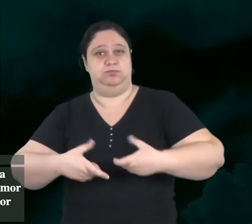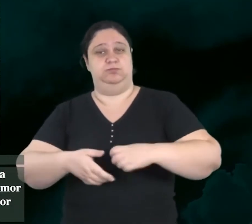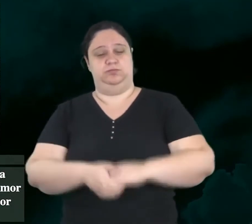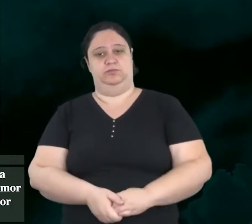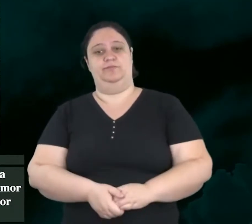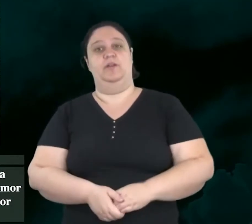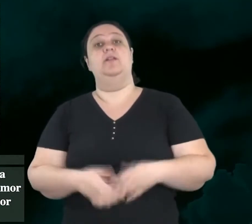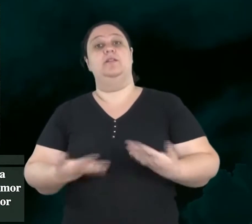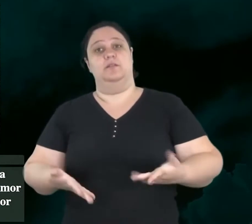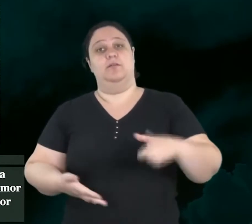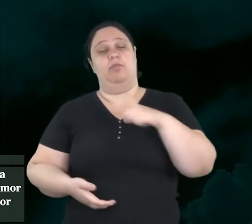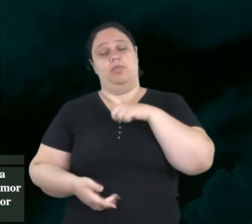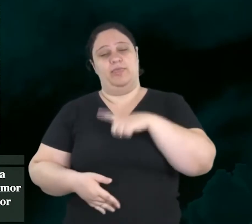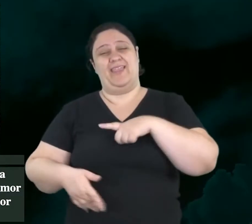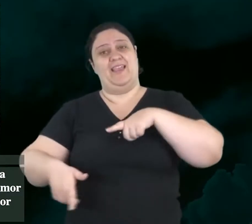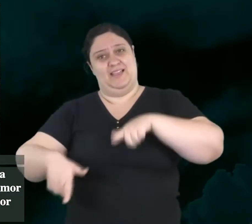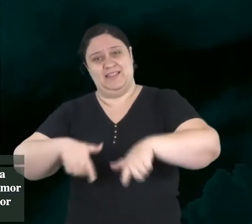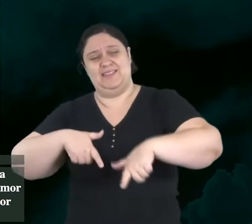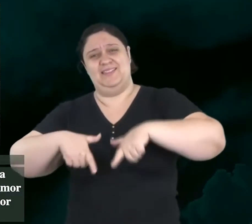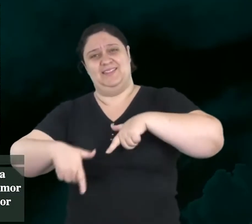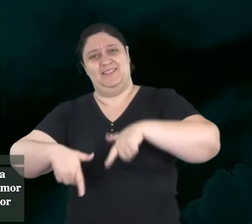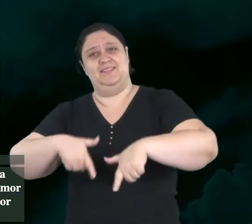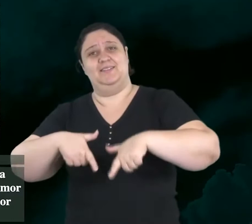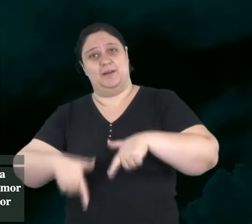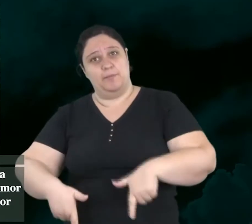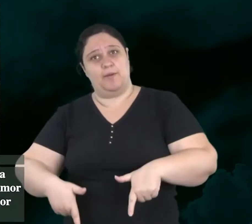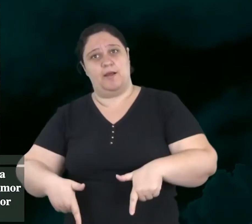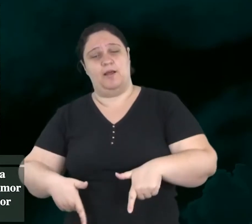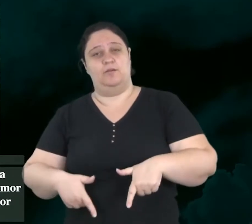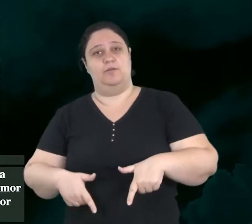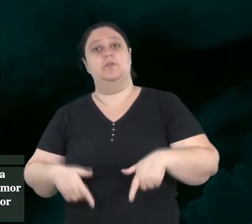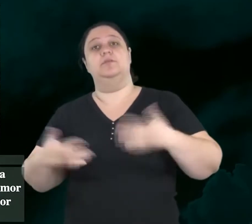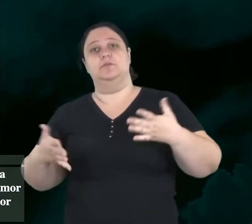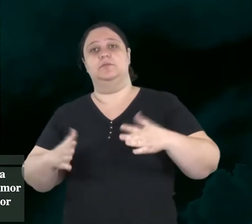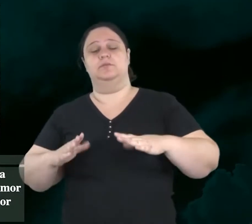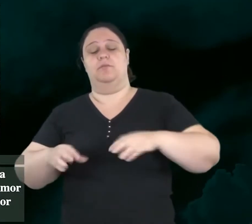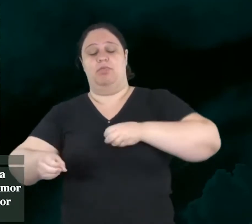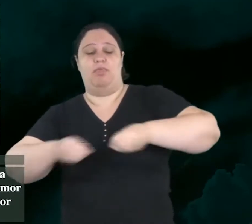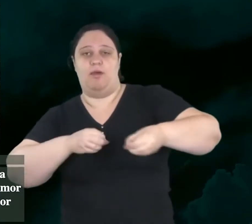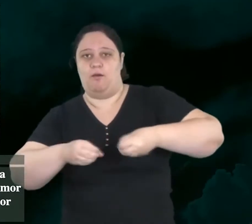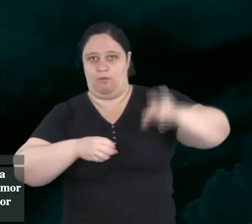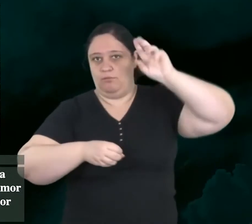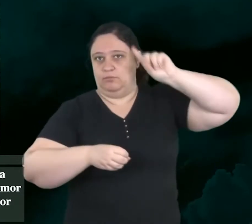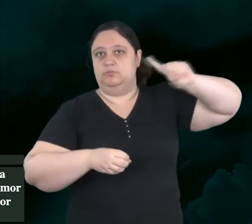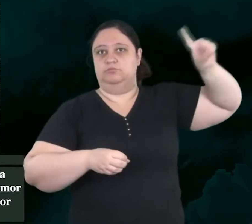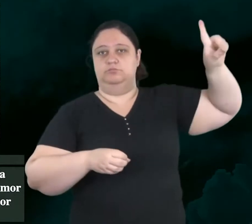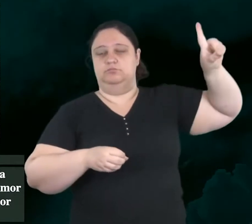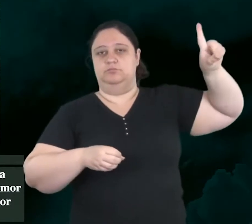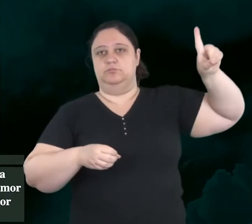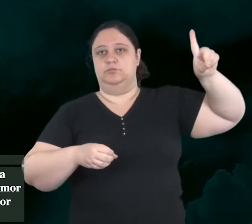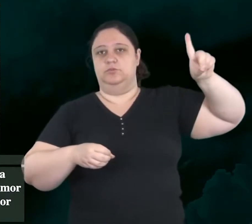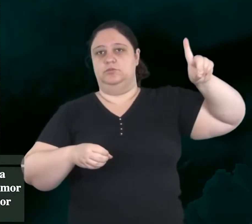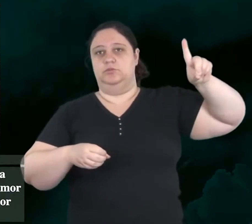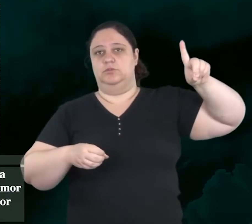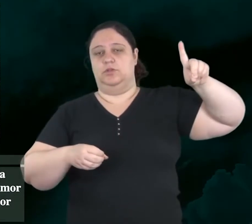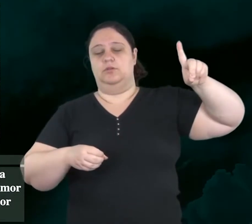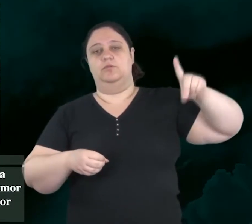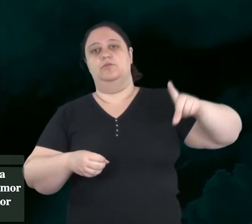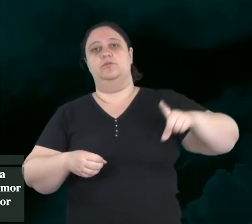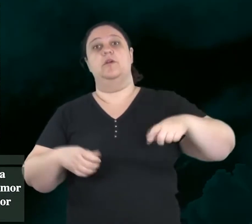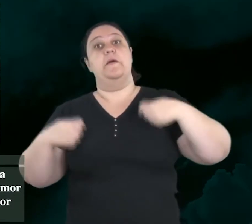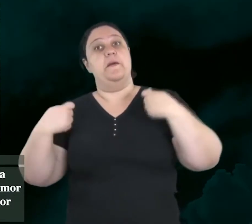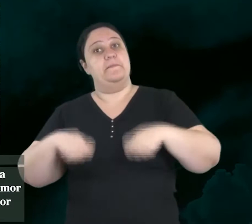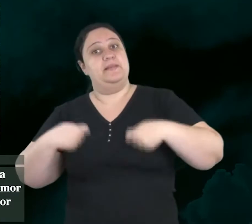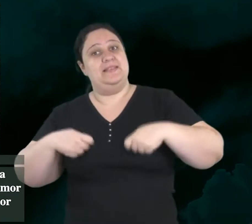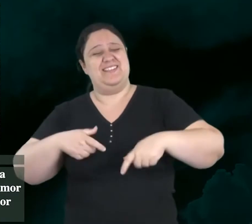todo o trabalho que precisa se realizar na igreja de Deus, na obra de Deus, do lado espiritual,